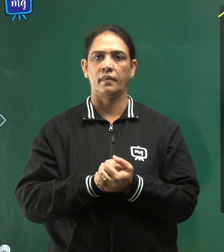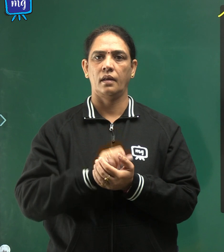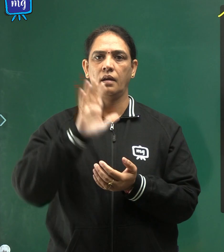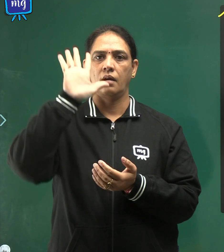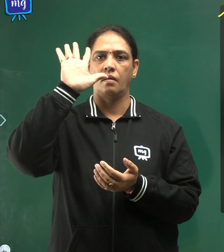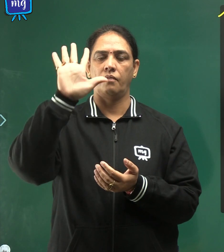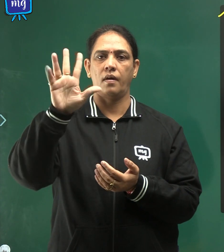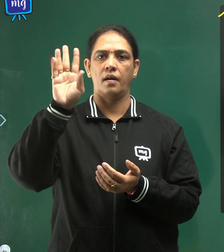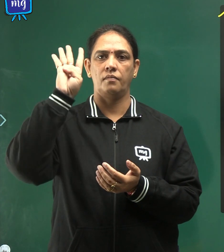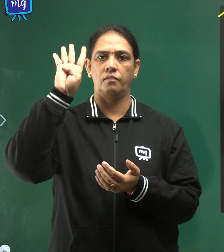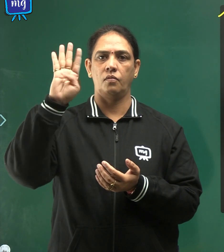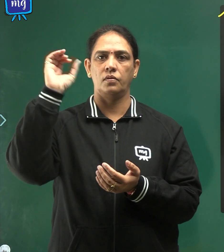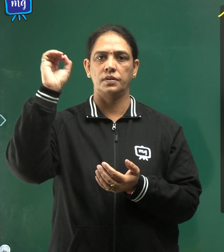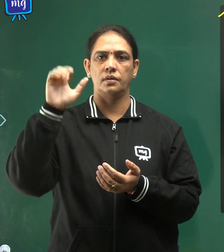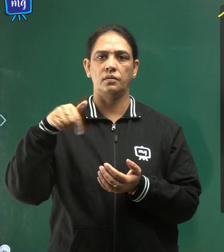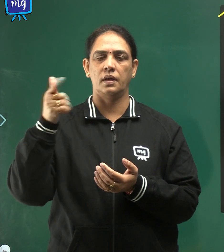540 थे,